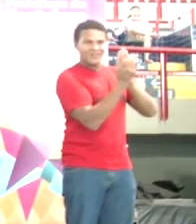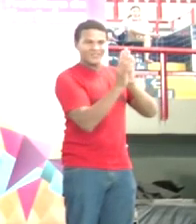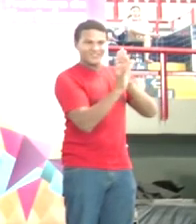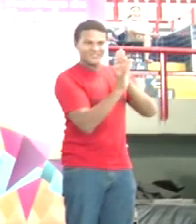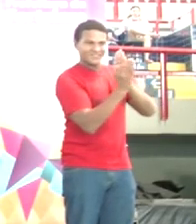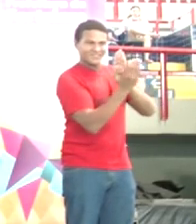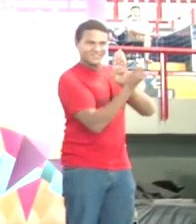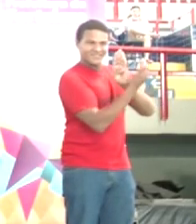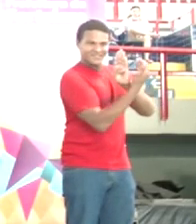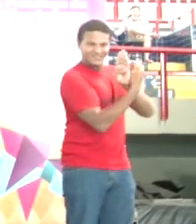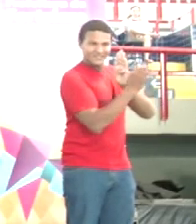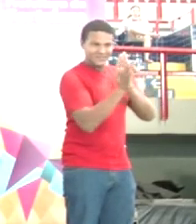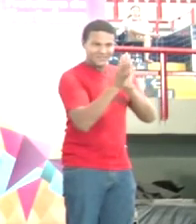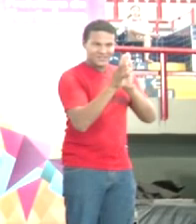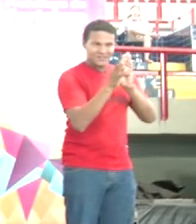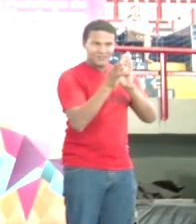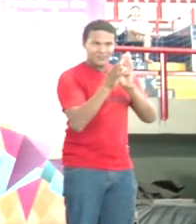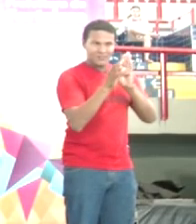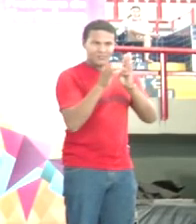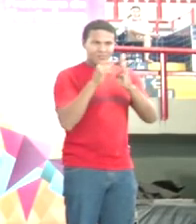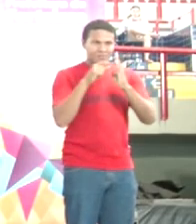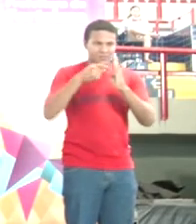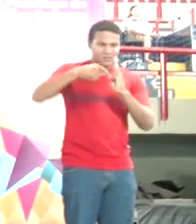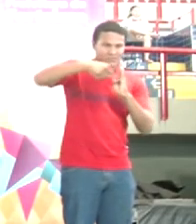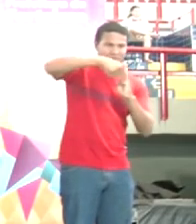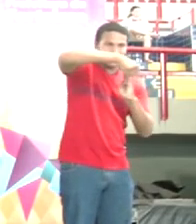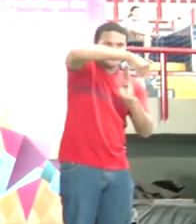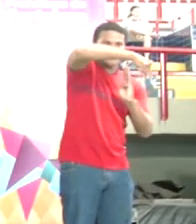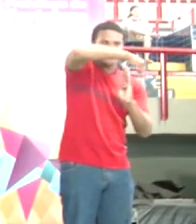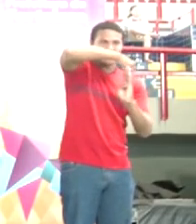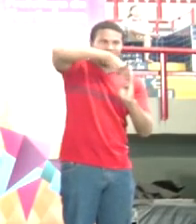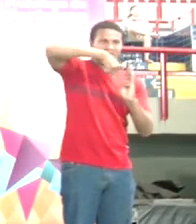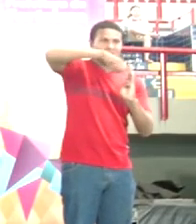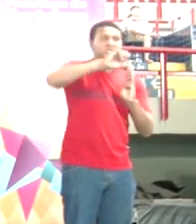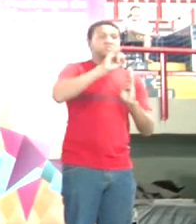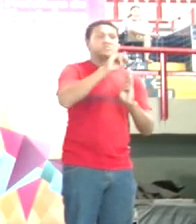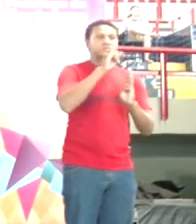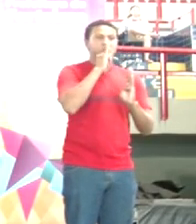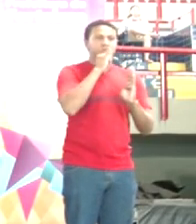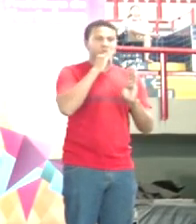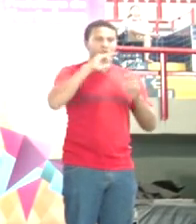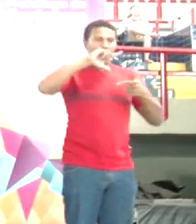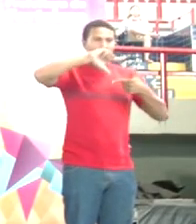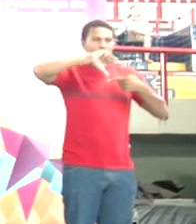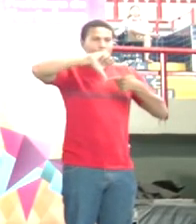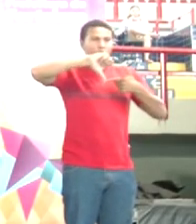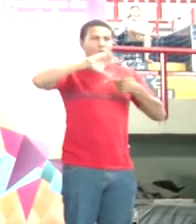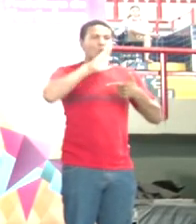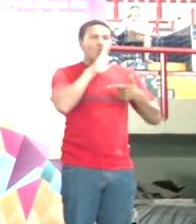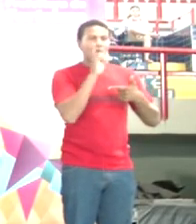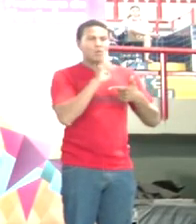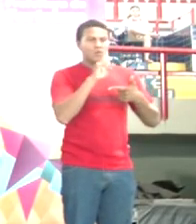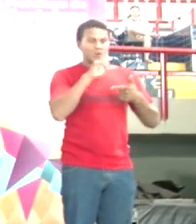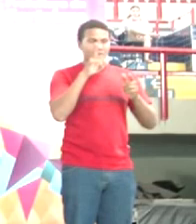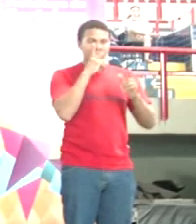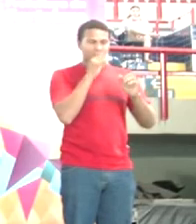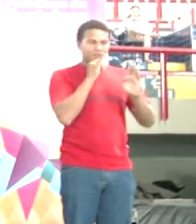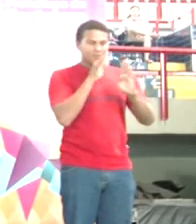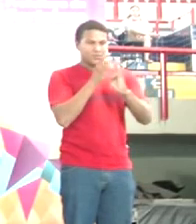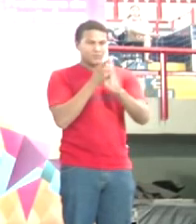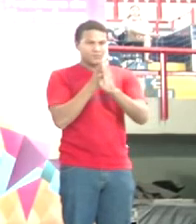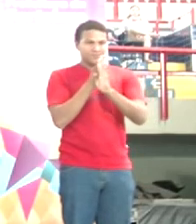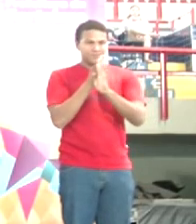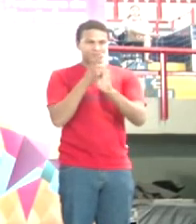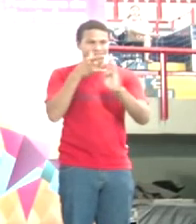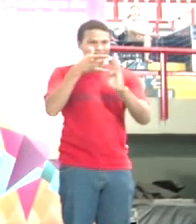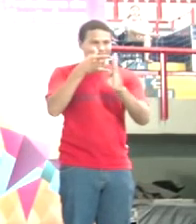desenhando no espaço uma figura. Como a porta só gira normalmente 90 graus, ela vai sair do canto, vai